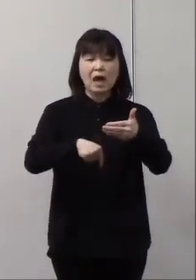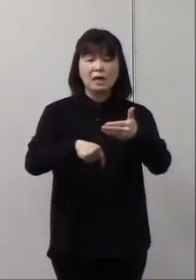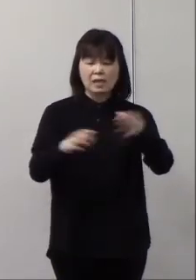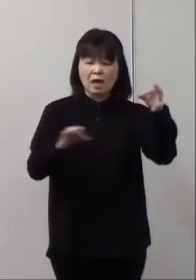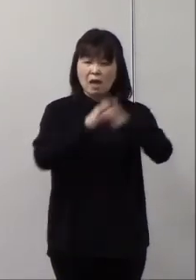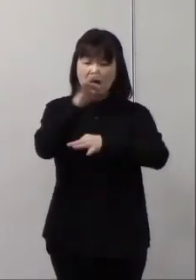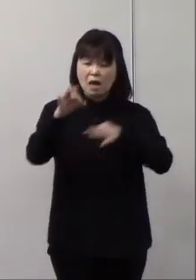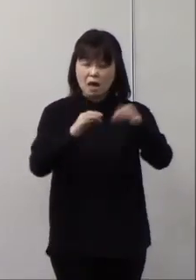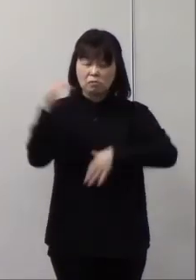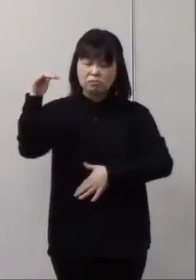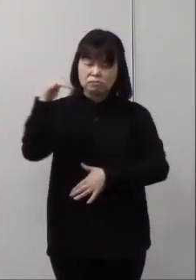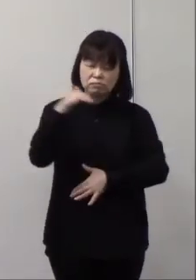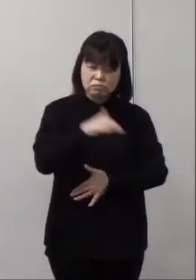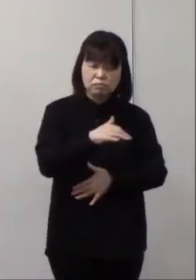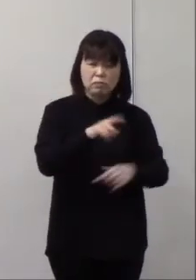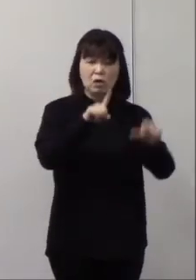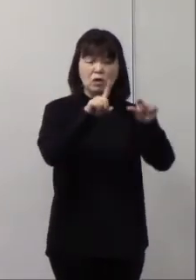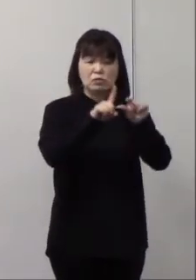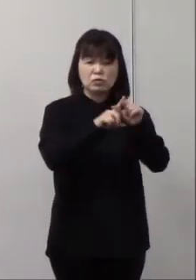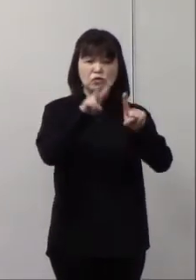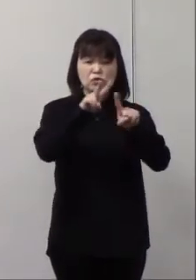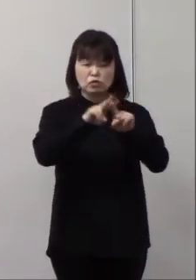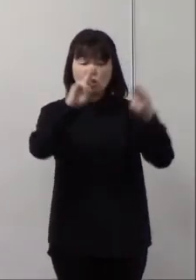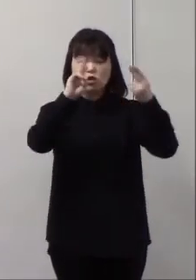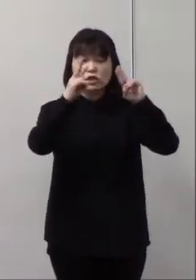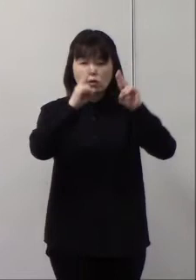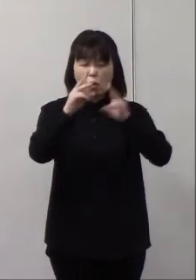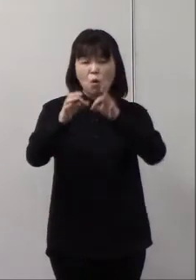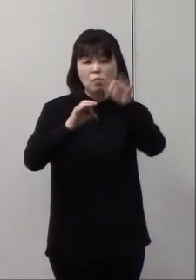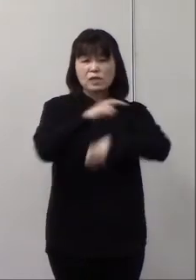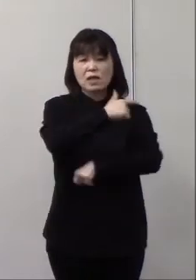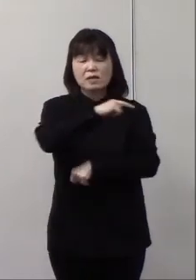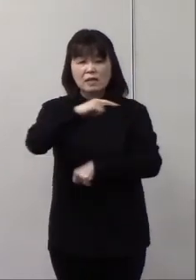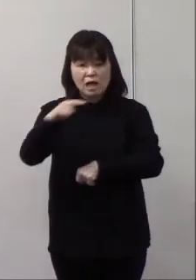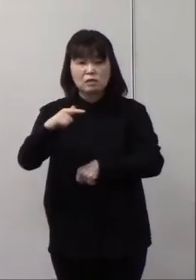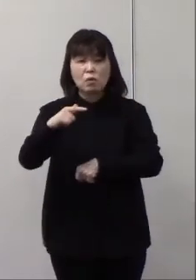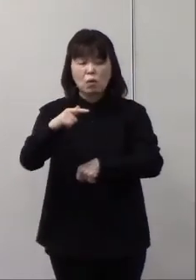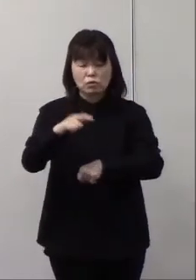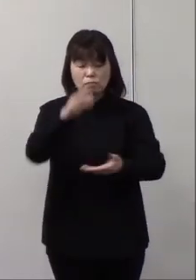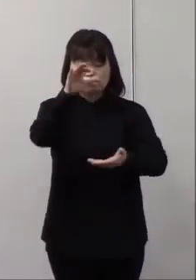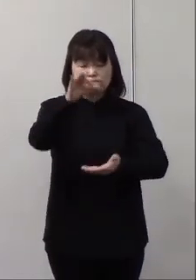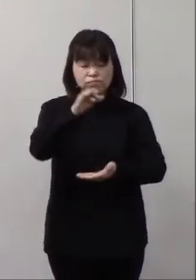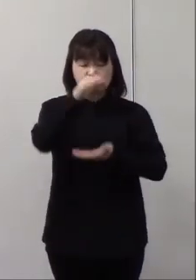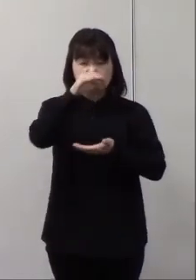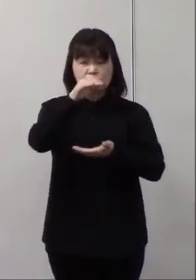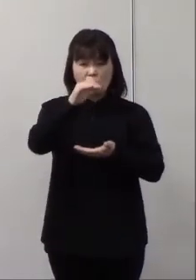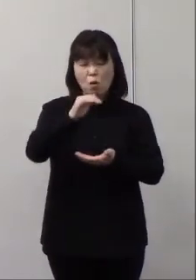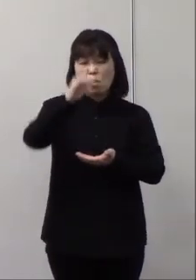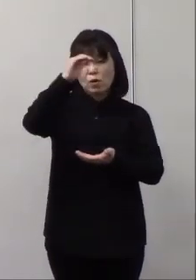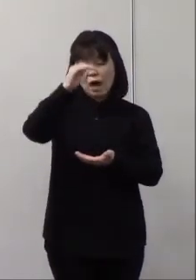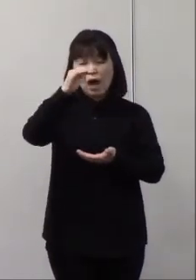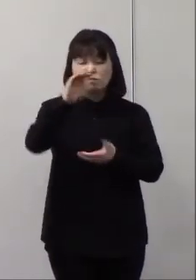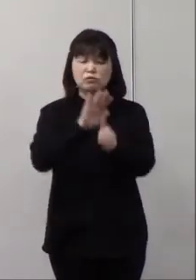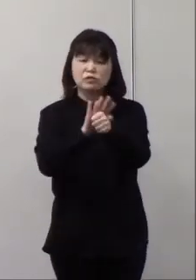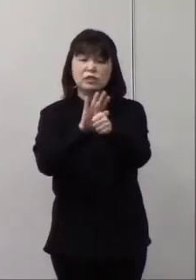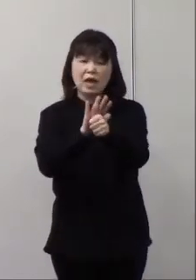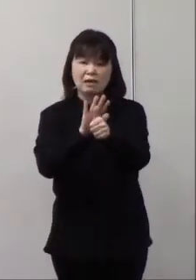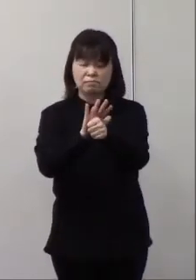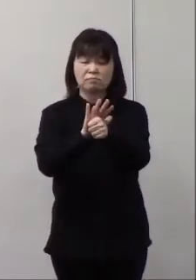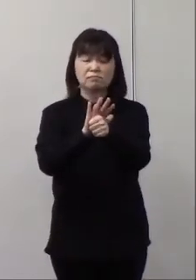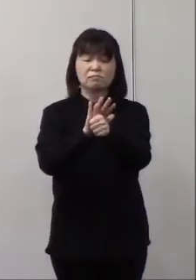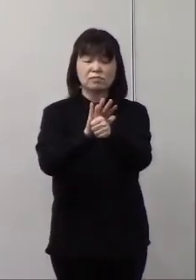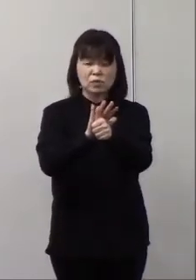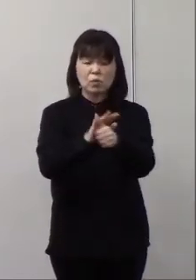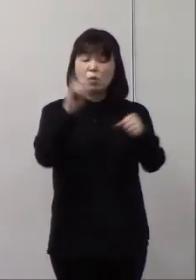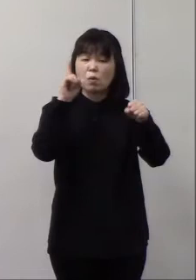ている、中小企業等の売上回復支援というために、個人消費を喚起